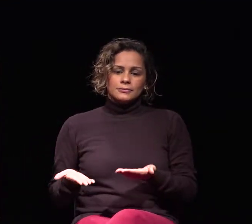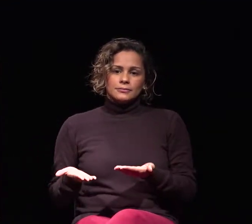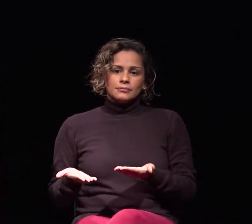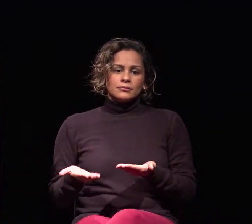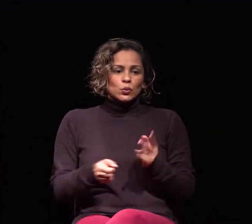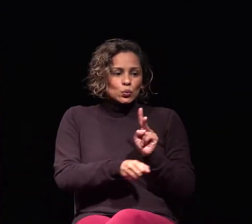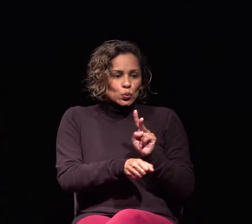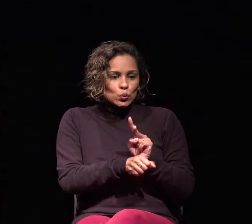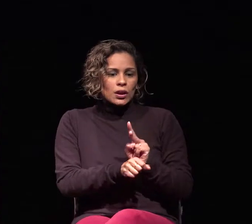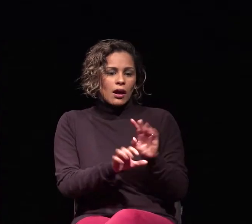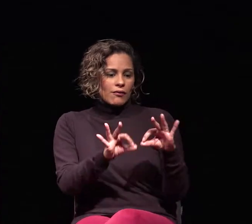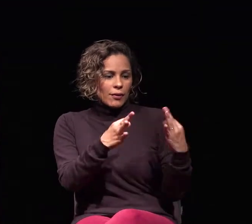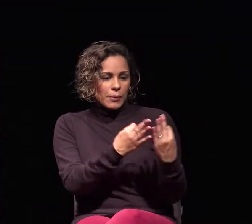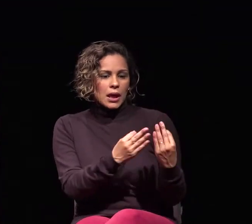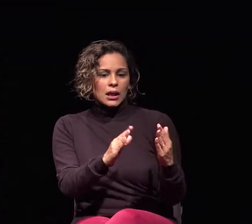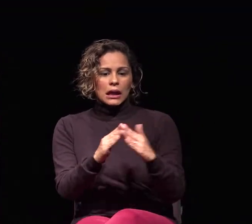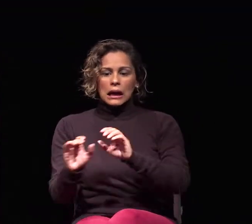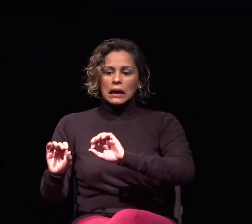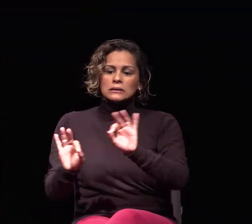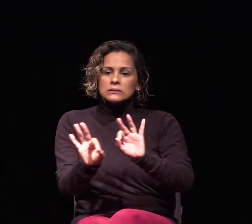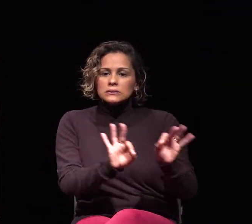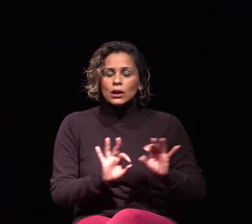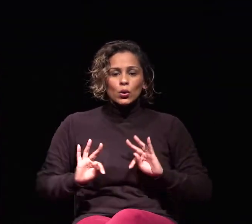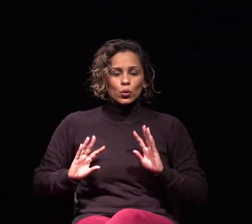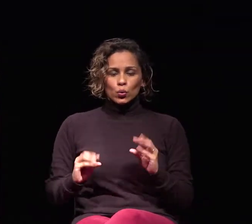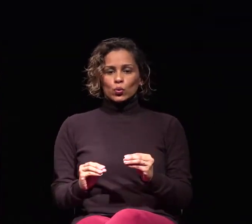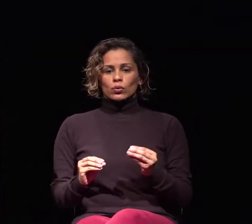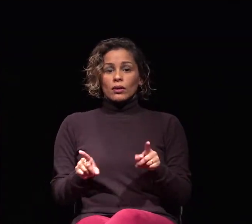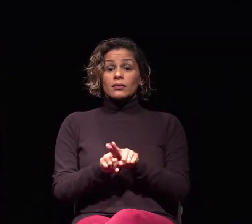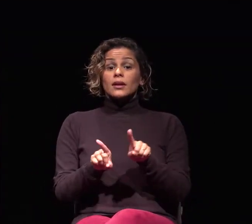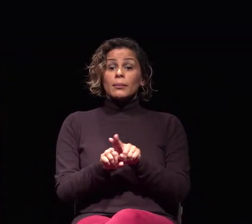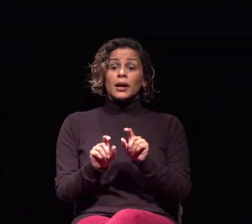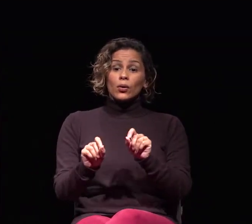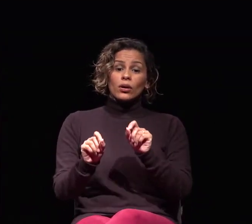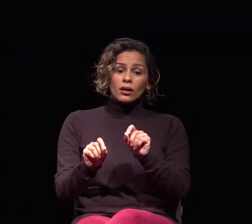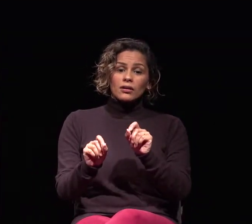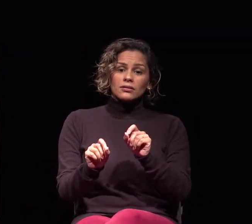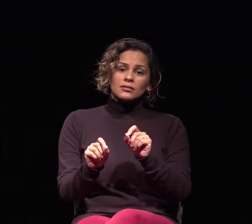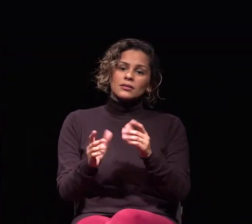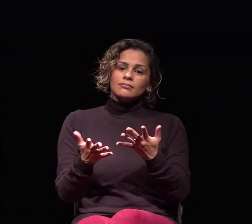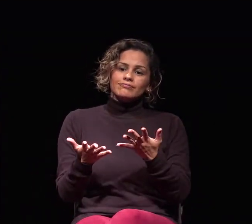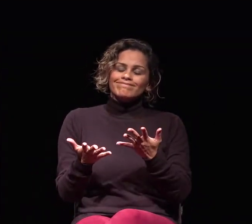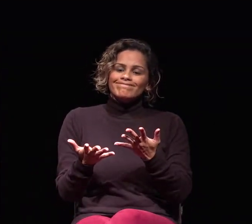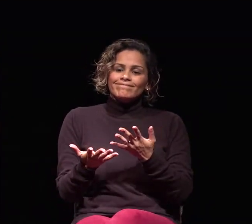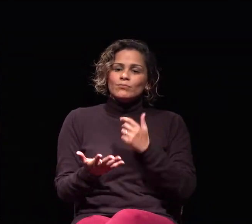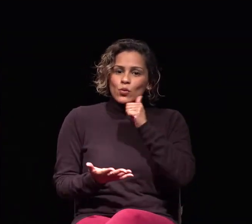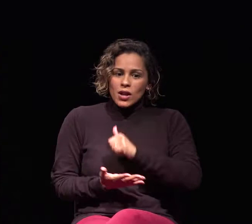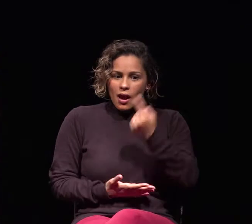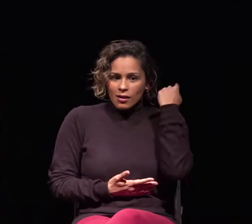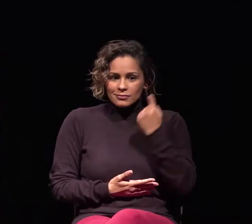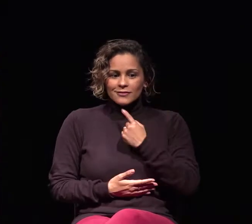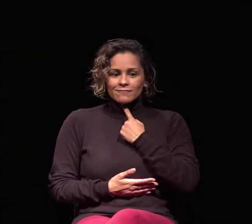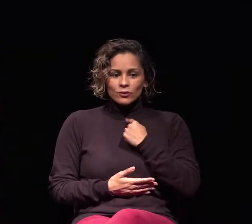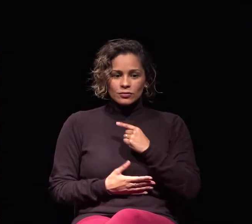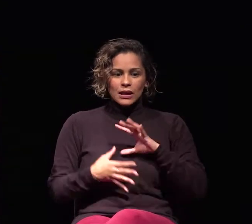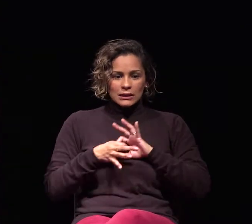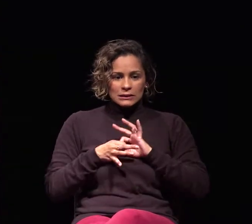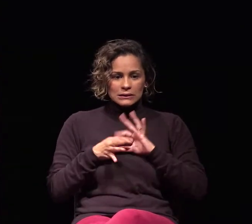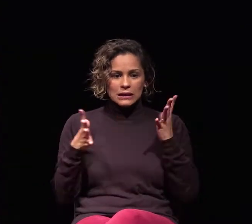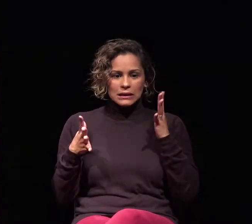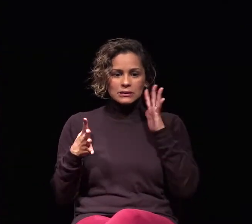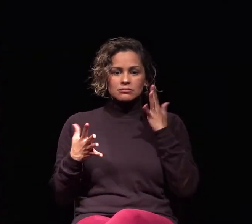cuidar da casa, e você tinha também já um desejo muito forte de ter autonomia, de eu